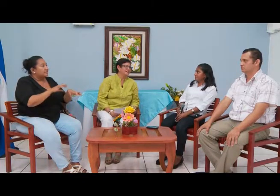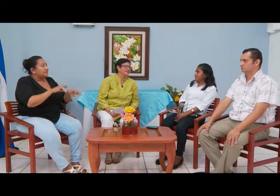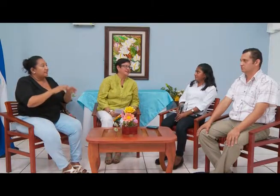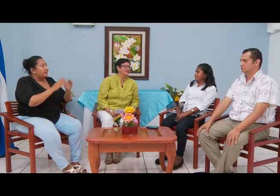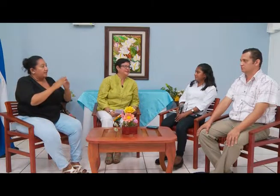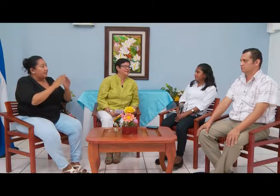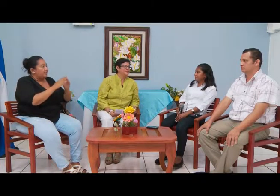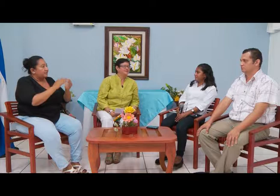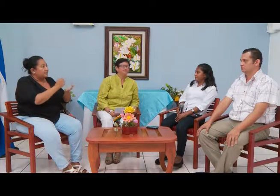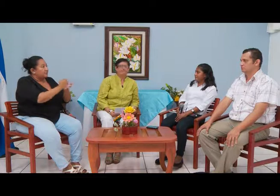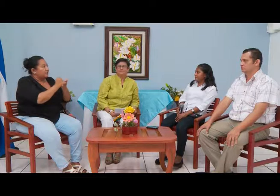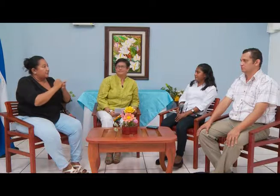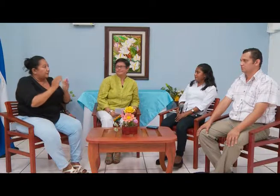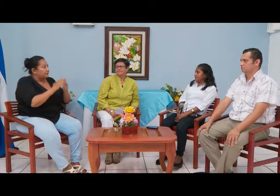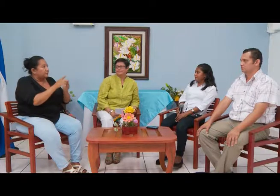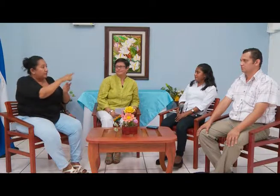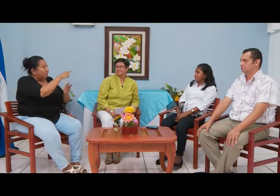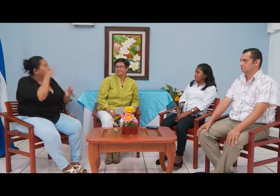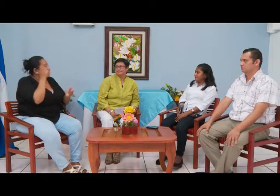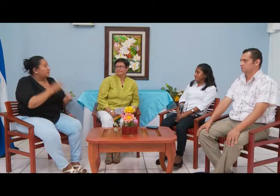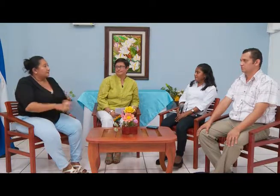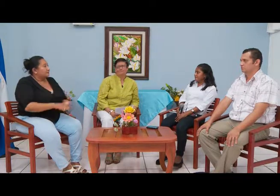familias.